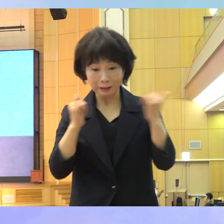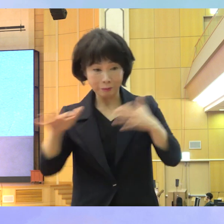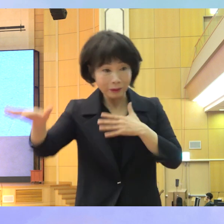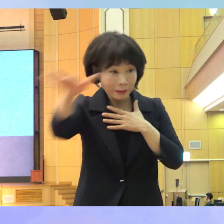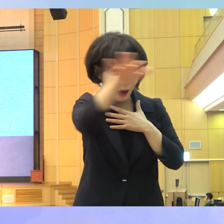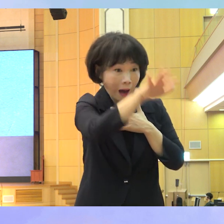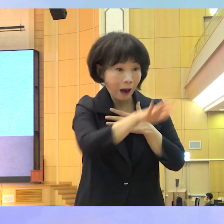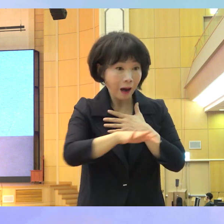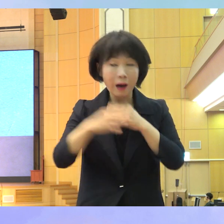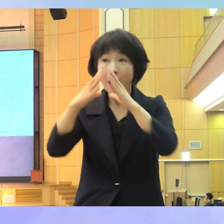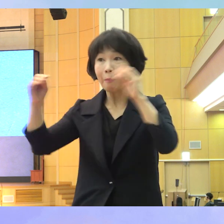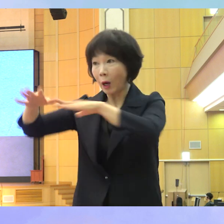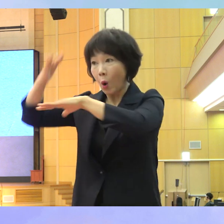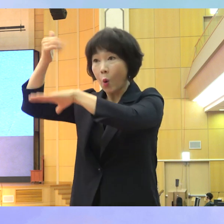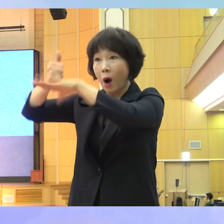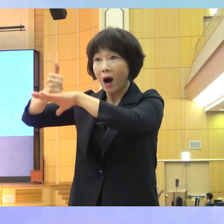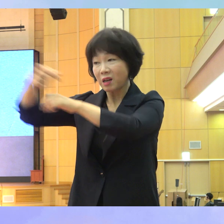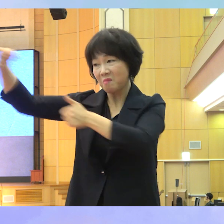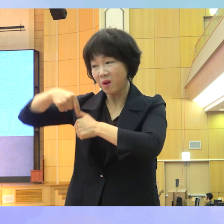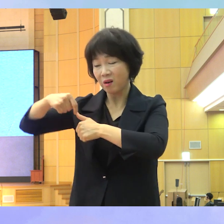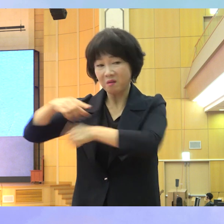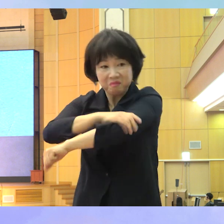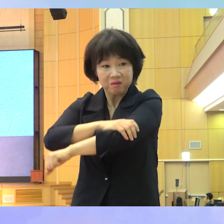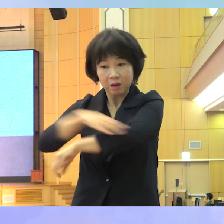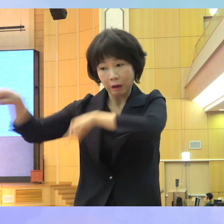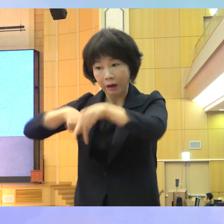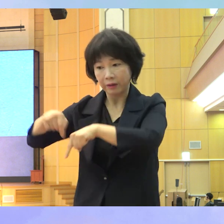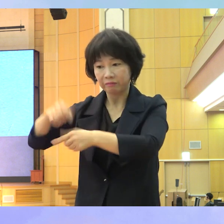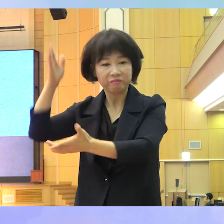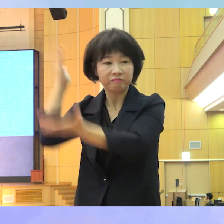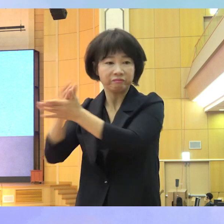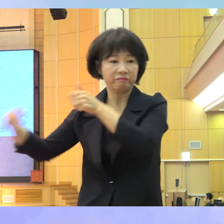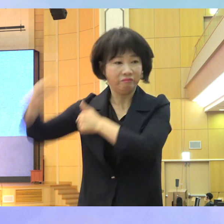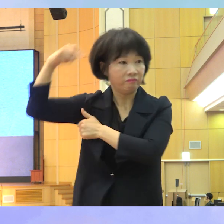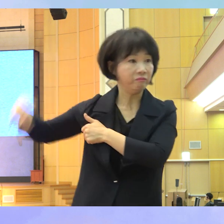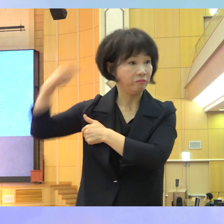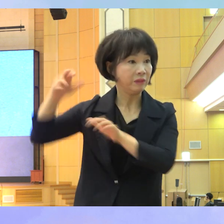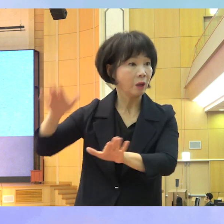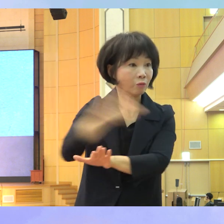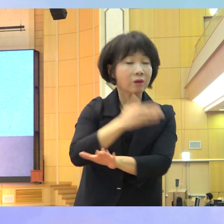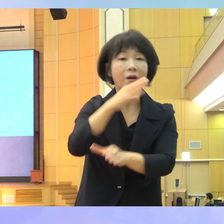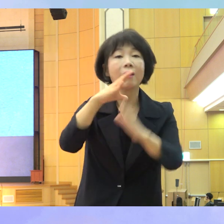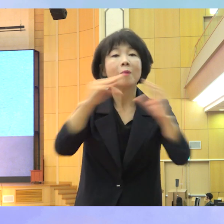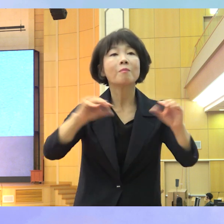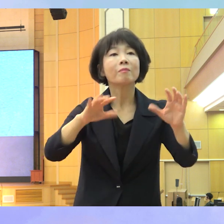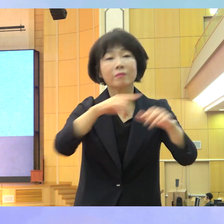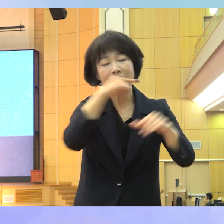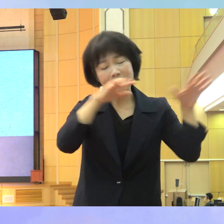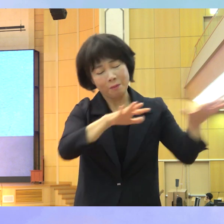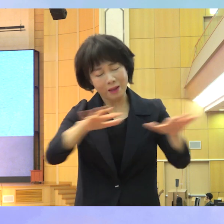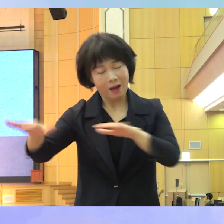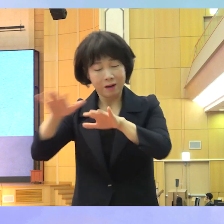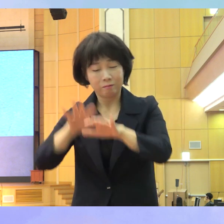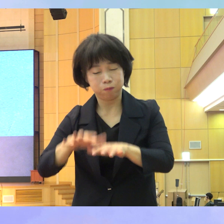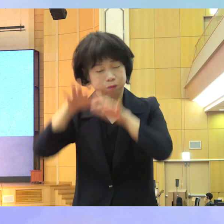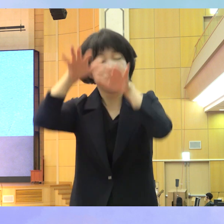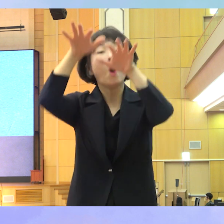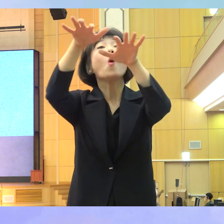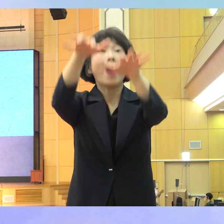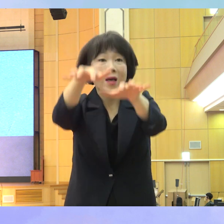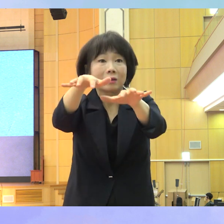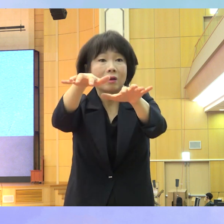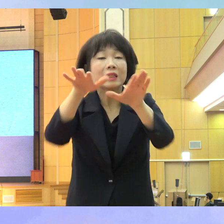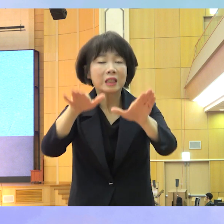애굽의 바로 왕의 지배를 받는 게 아니에요. 이제는 그 홍해를 건nom으로 해서 광야 생활로